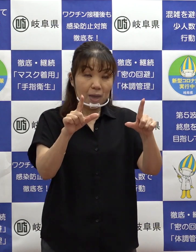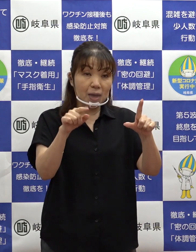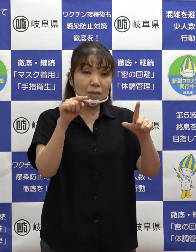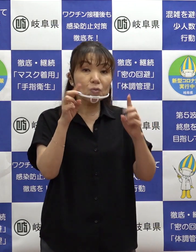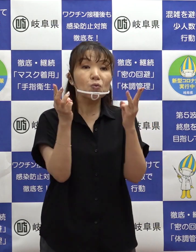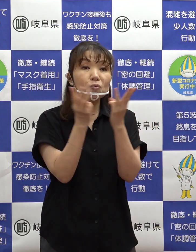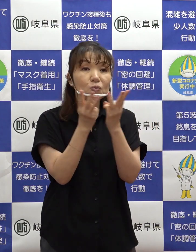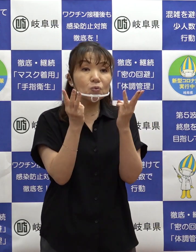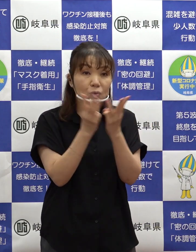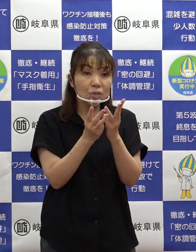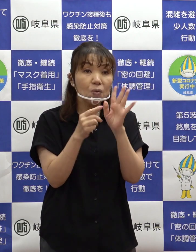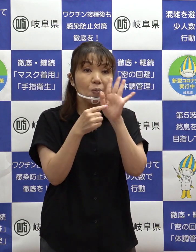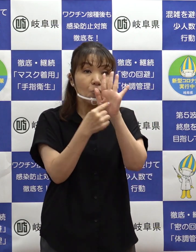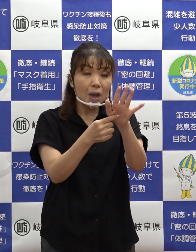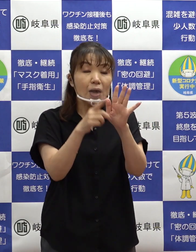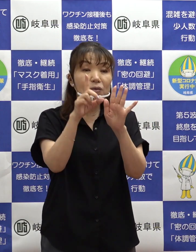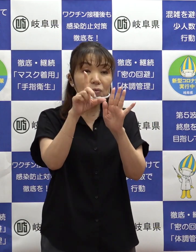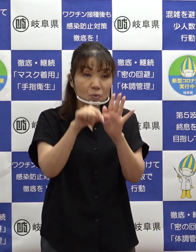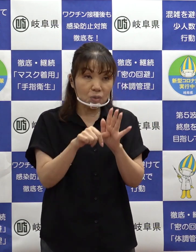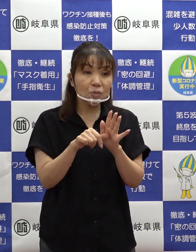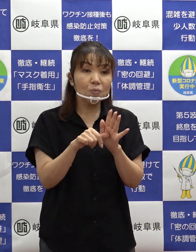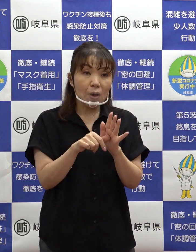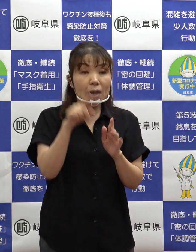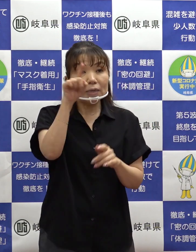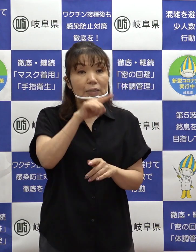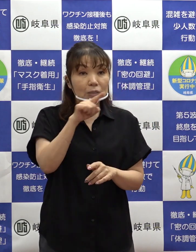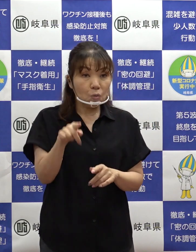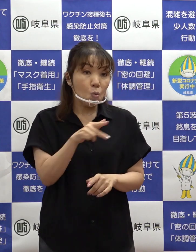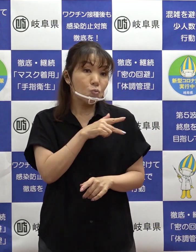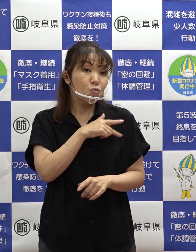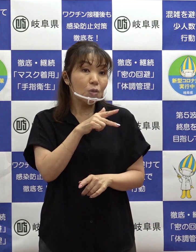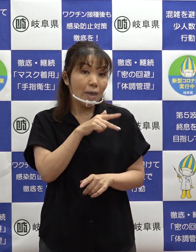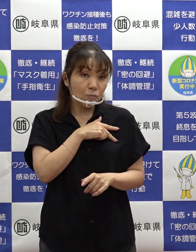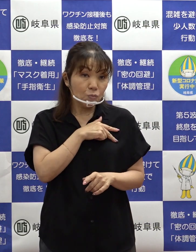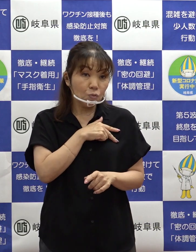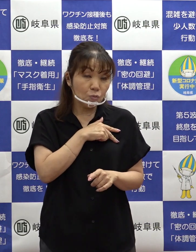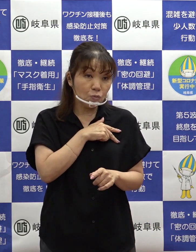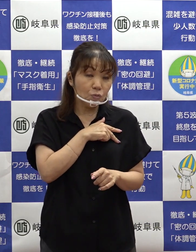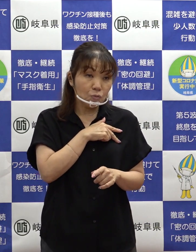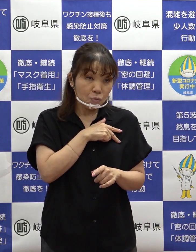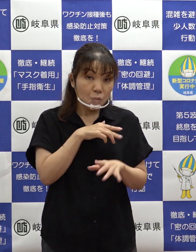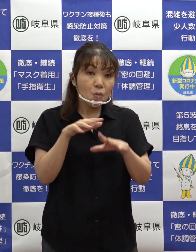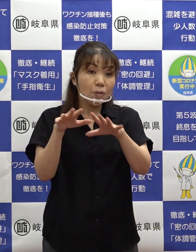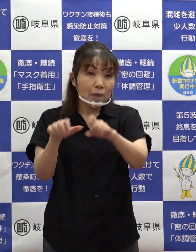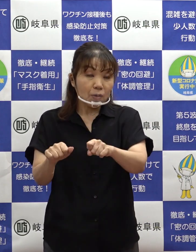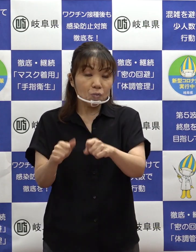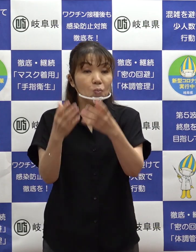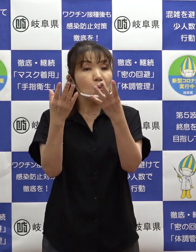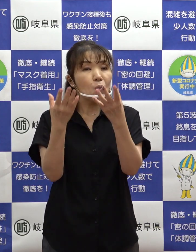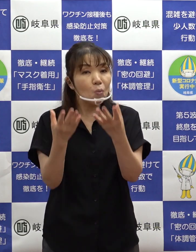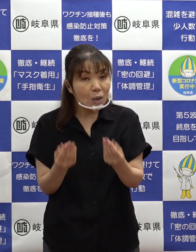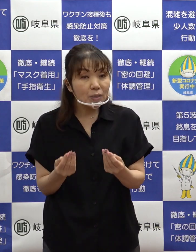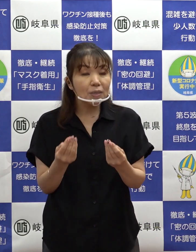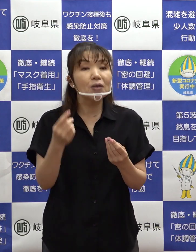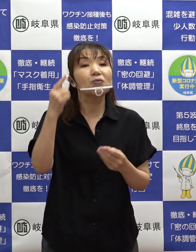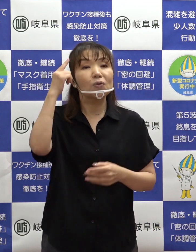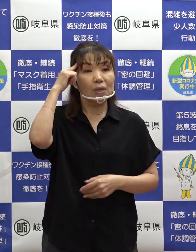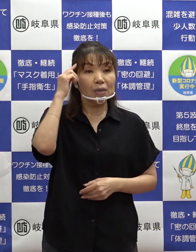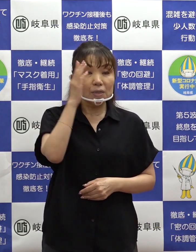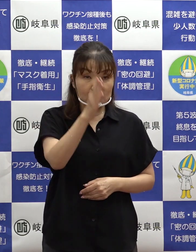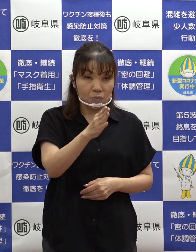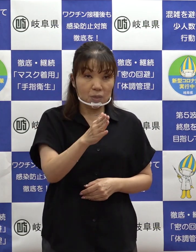数字を出したときにはですね、そういったことの手立ても終わっているというふうにお考えください。終わっていないものをです